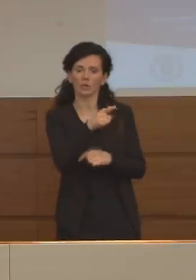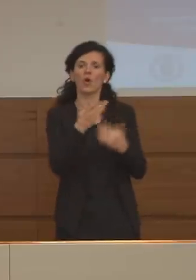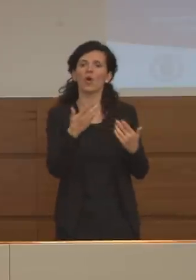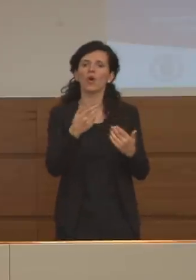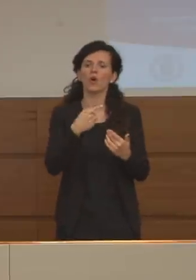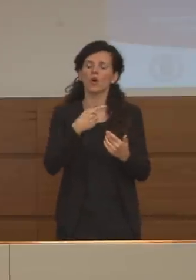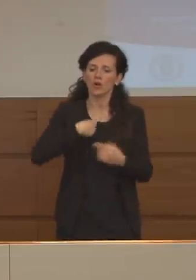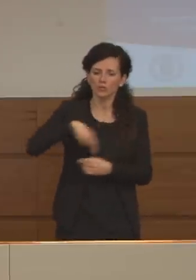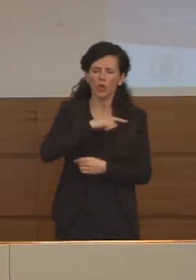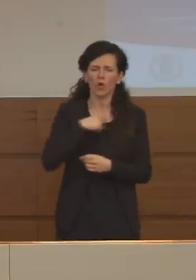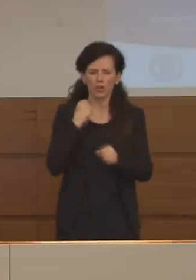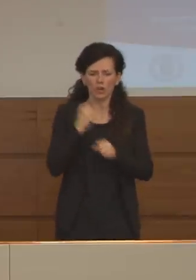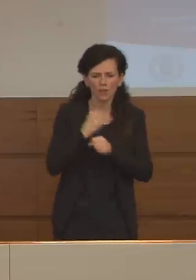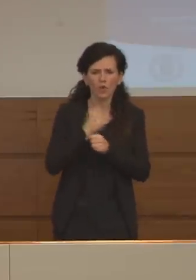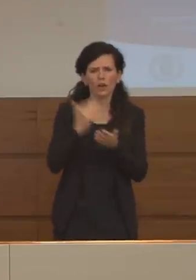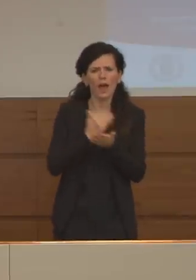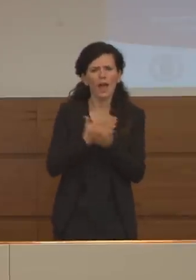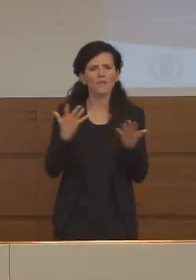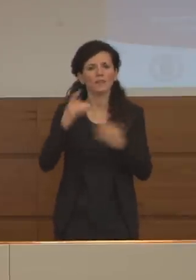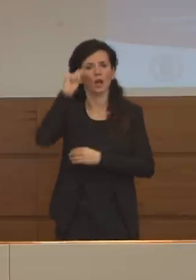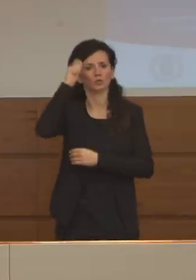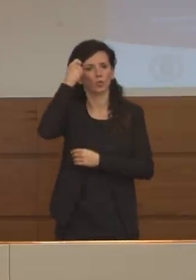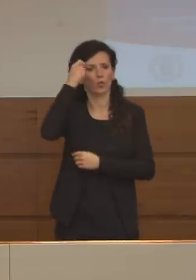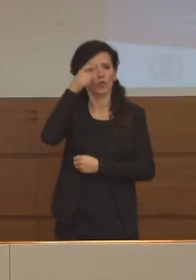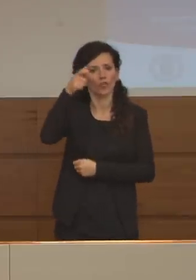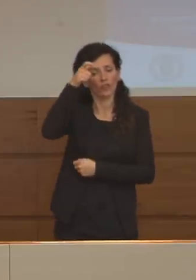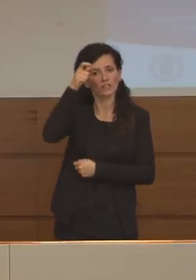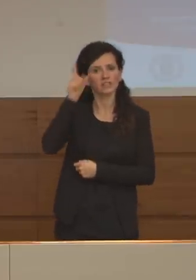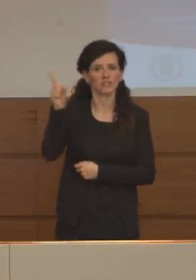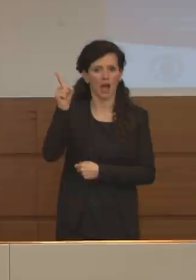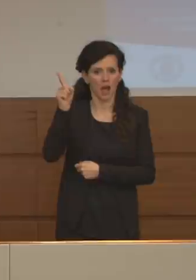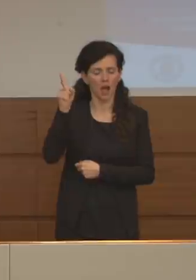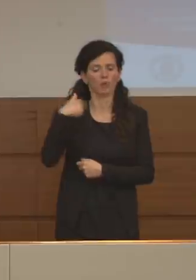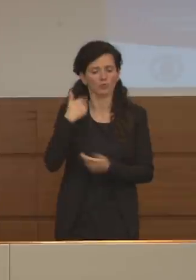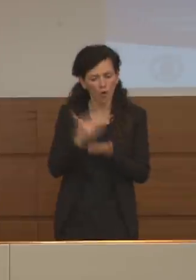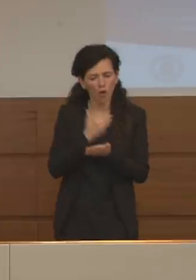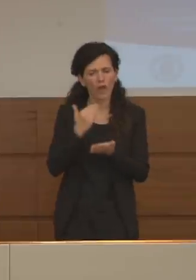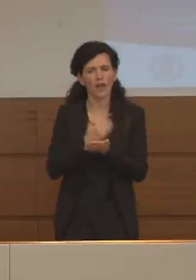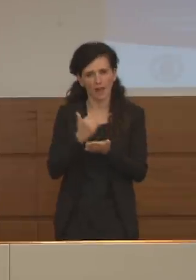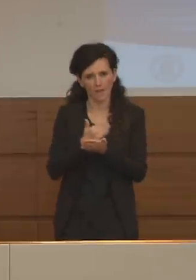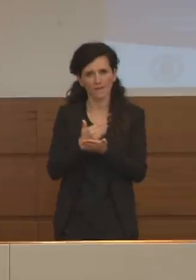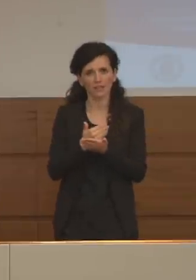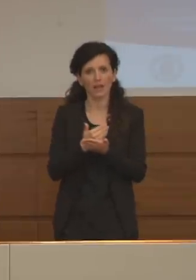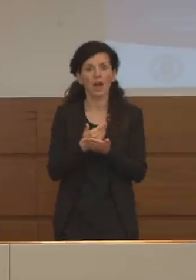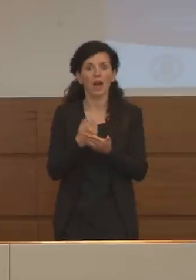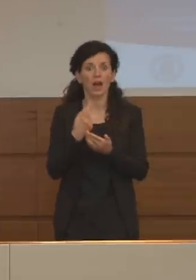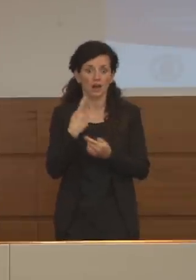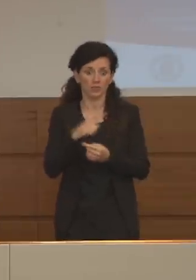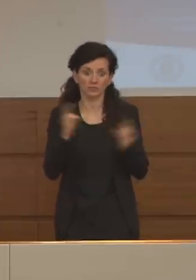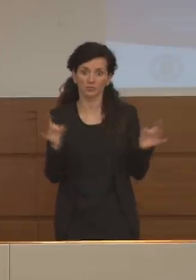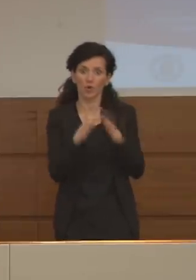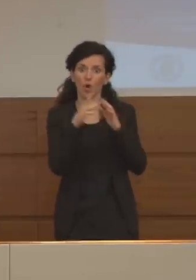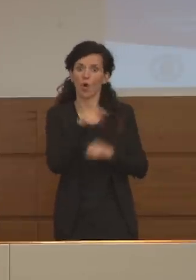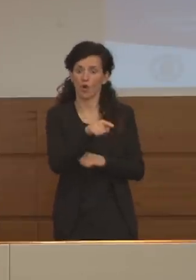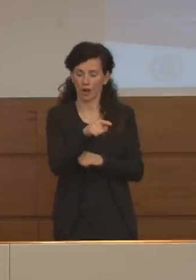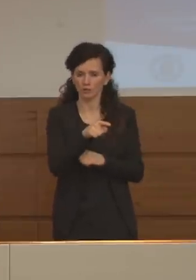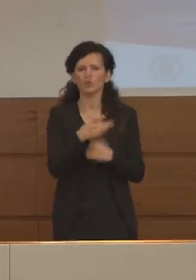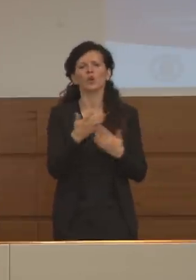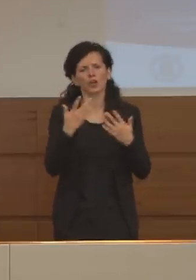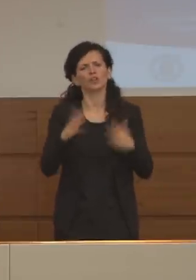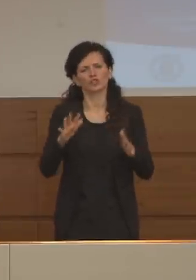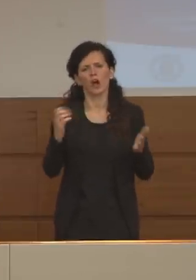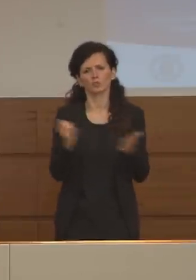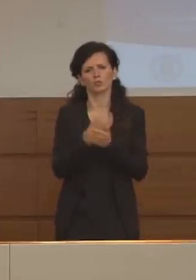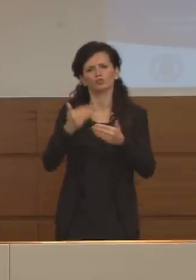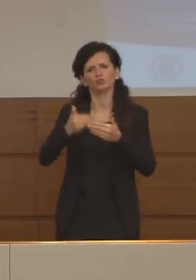stato e come è successo anche in altri parti